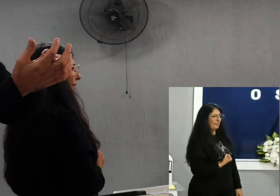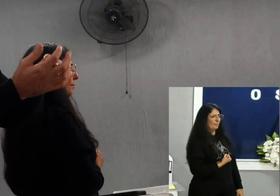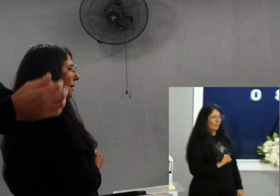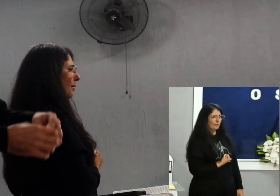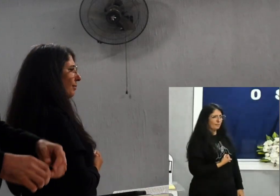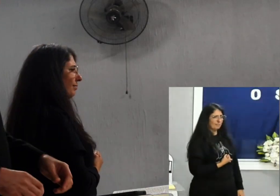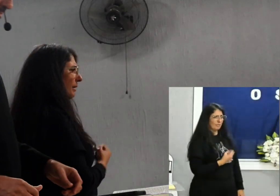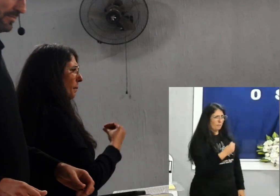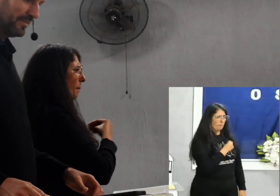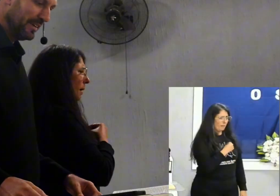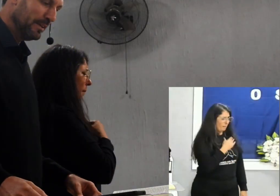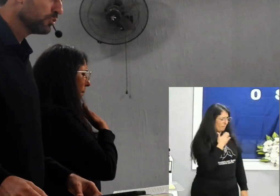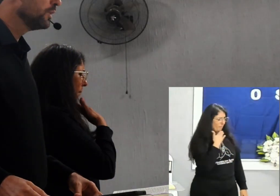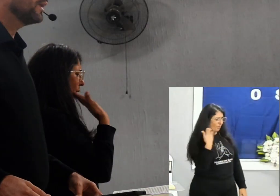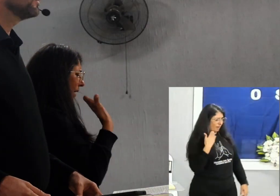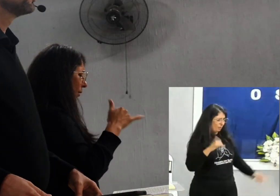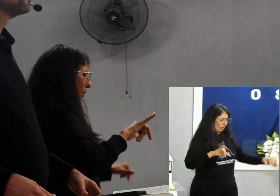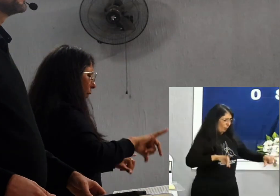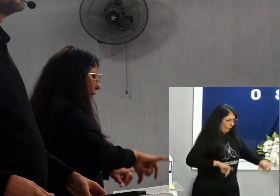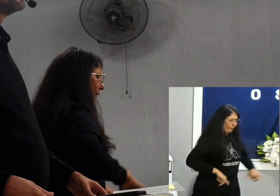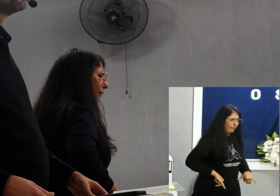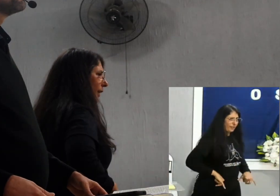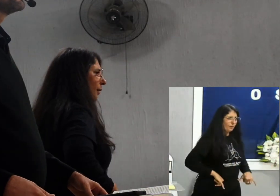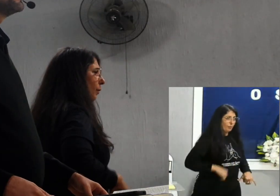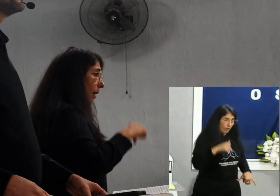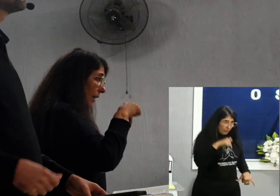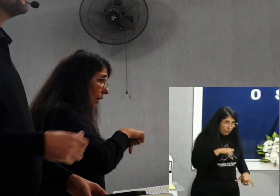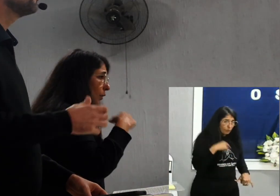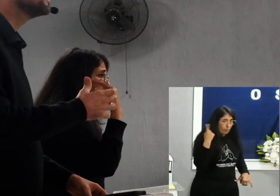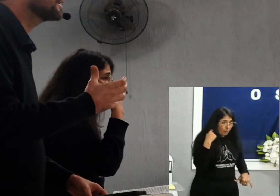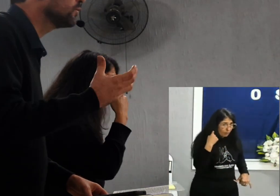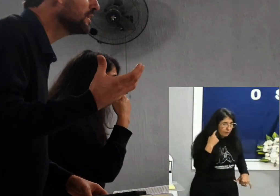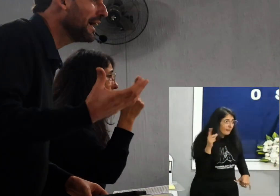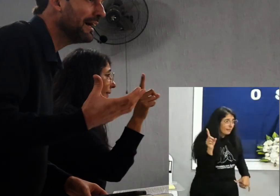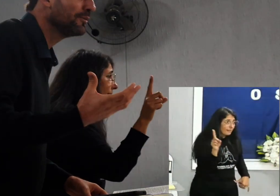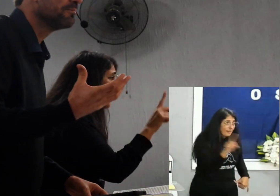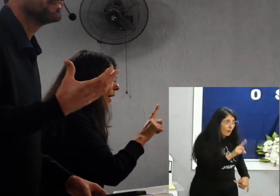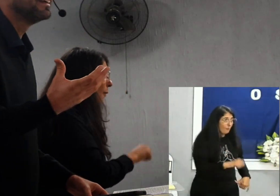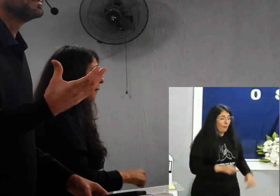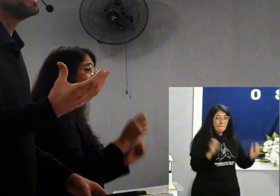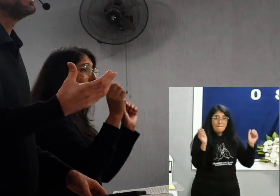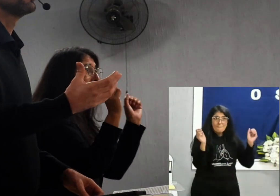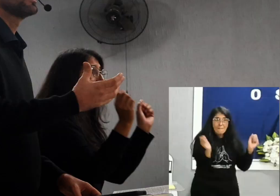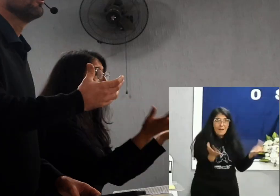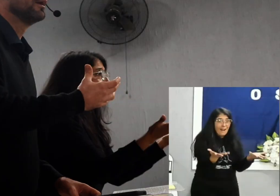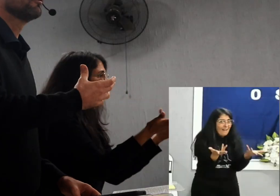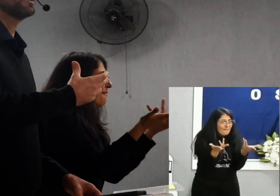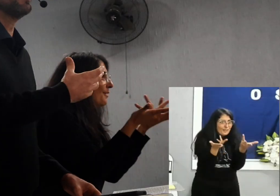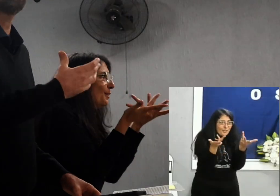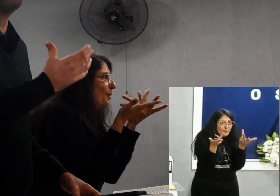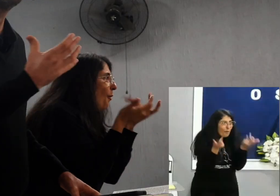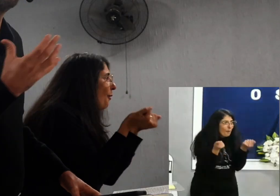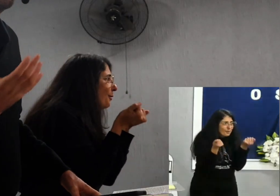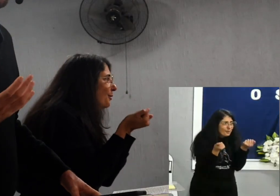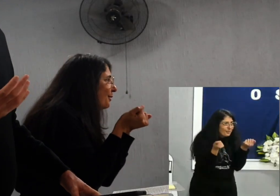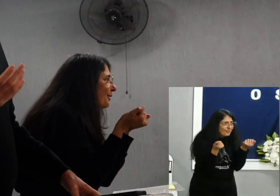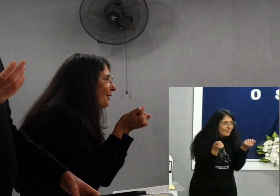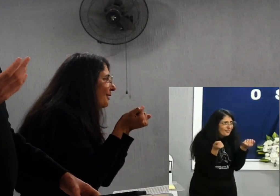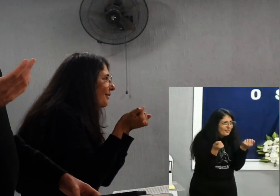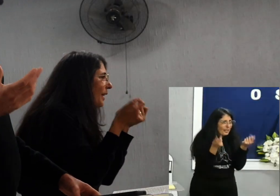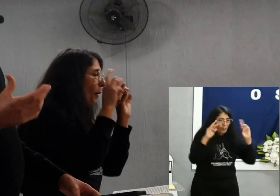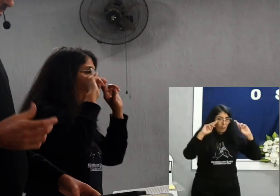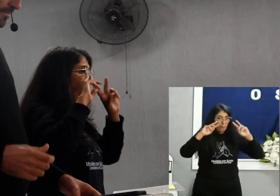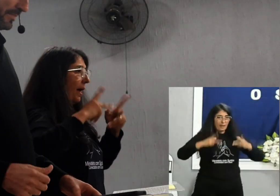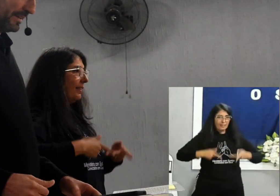justiça. Isso não é loucura. Isso é algo extraordinário que nenhum ser humano foi capaz de